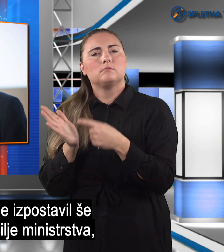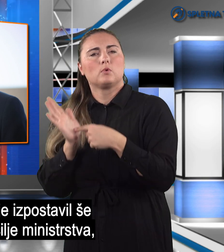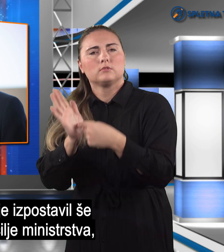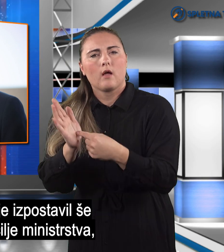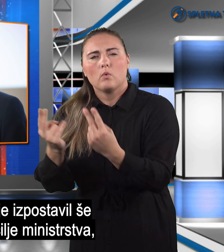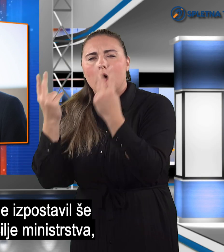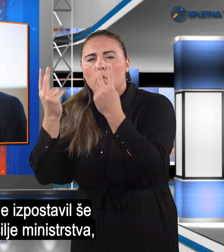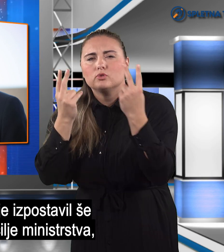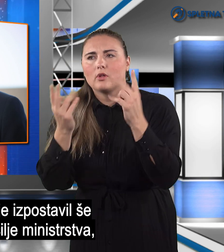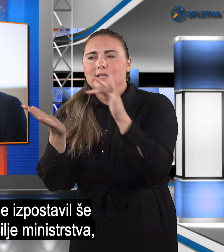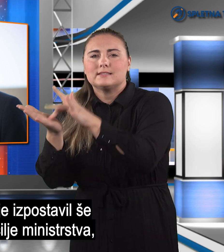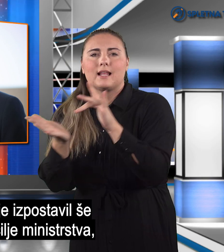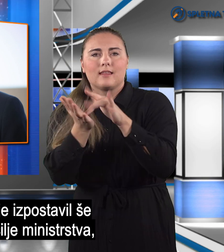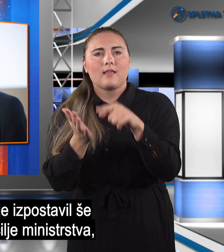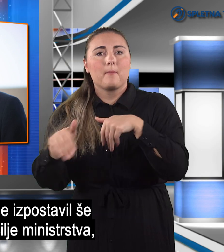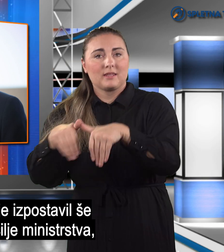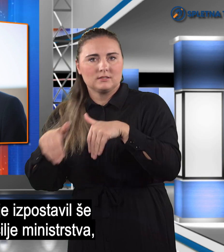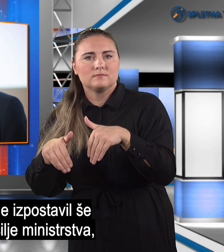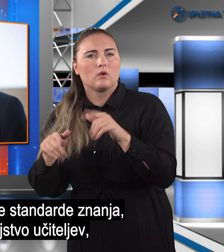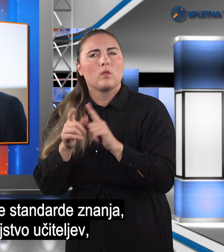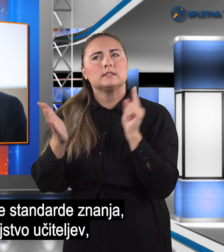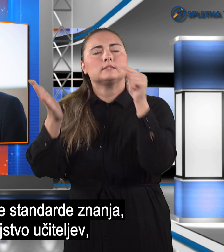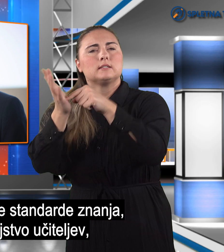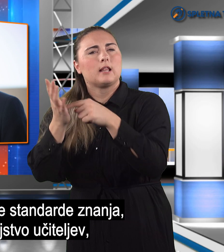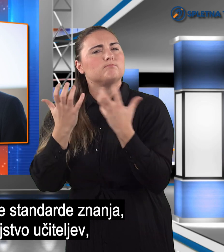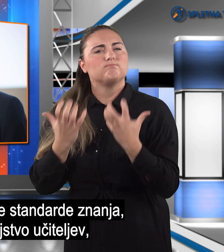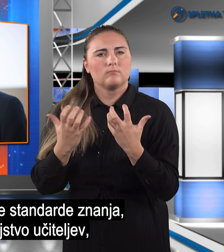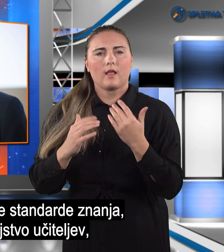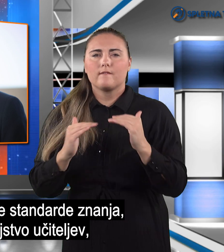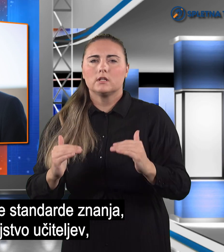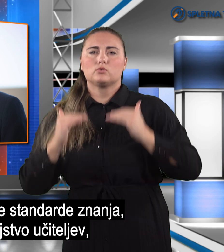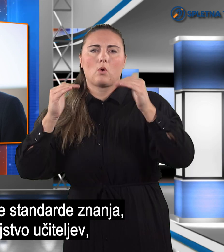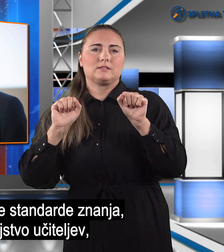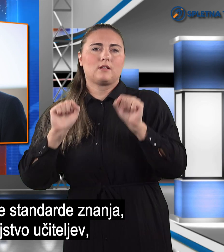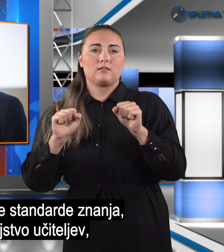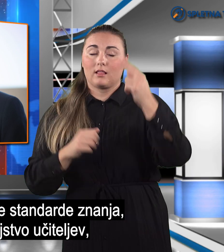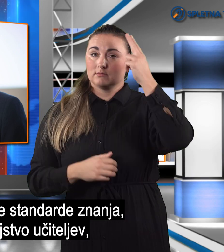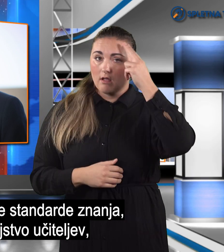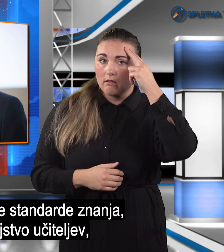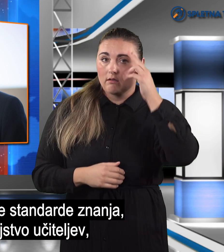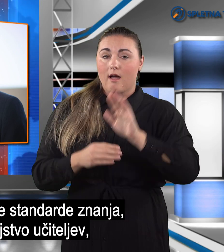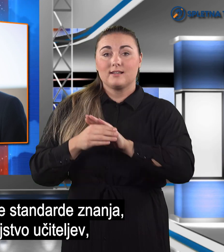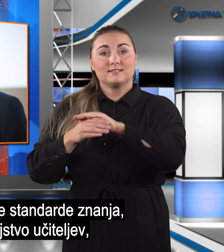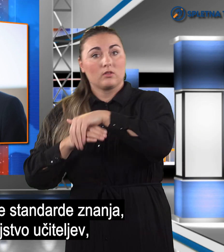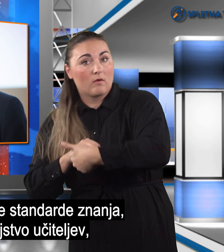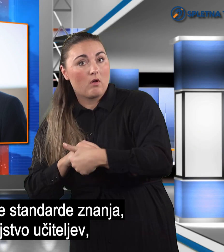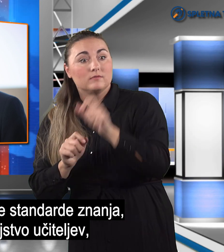še ključne cilje ministrstva, in sicer visoke standarde znanja, zadovoljstvo učiteljev, učencev in